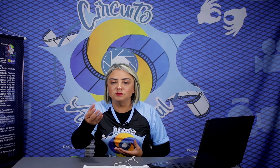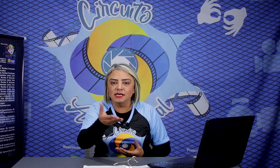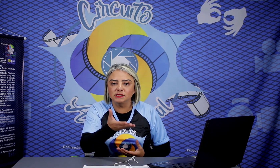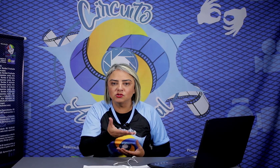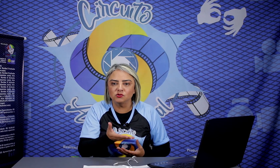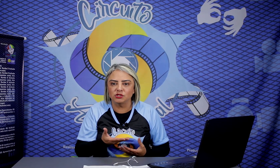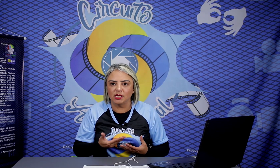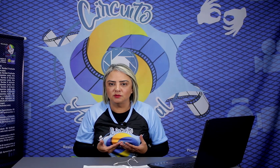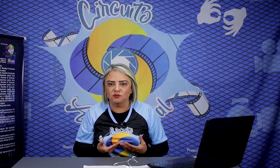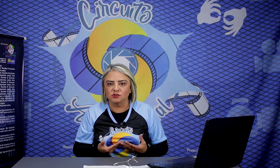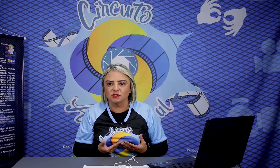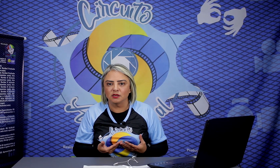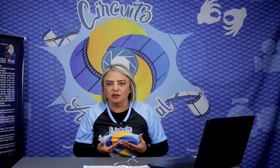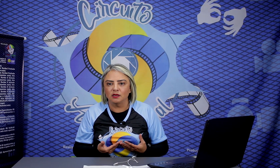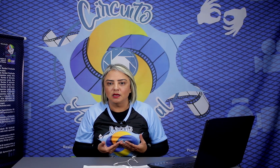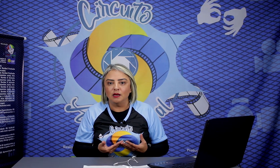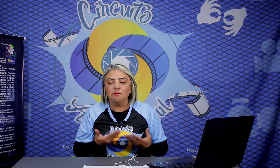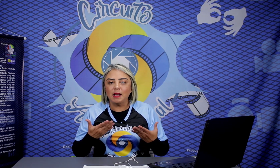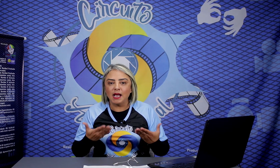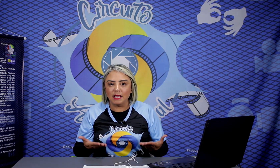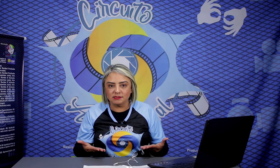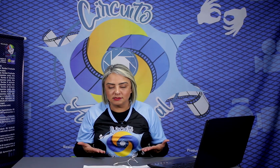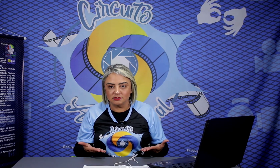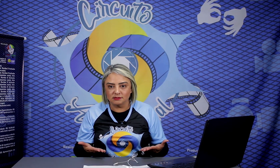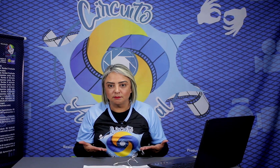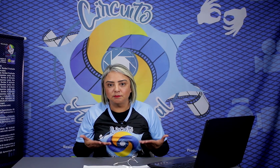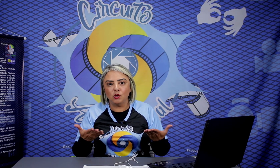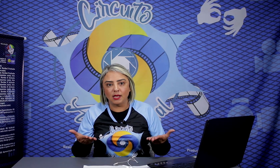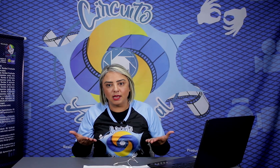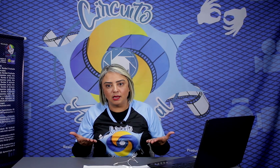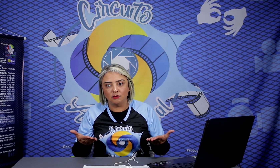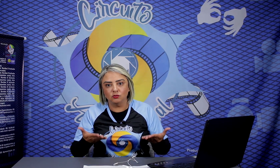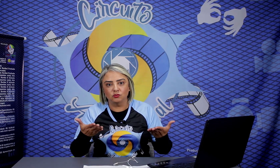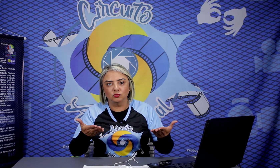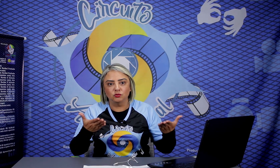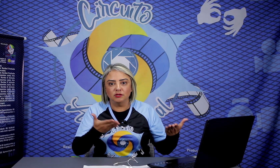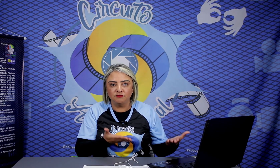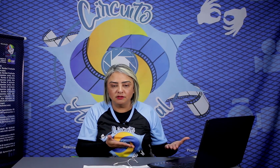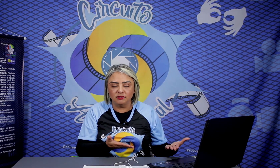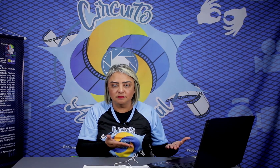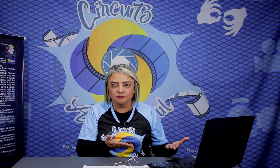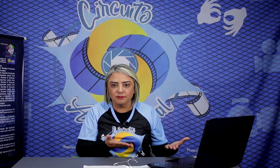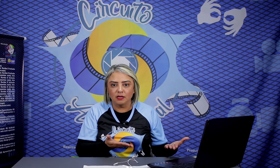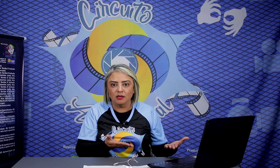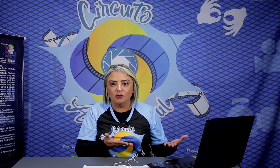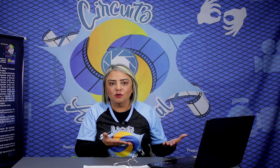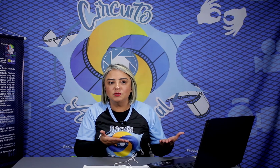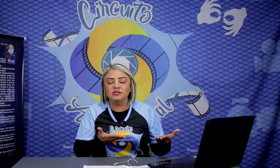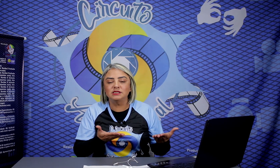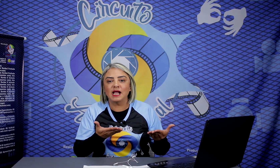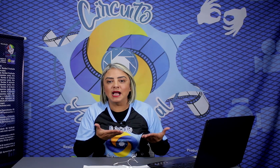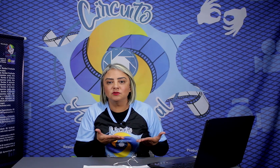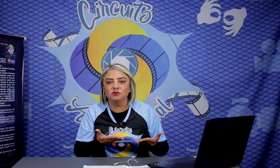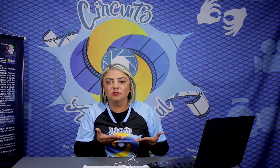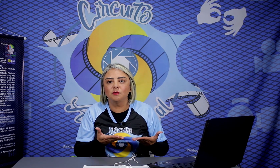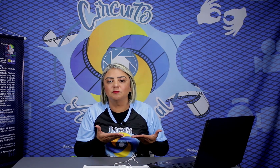desses sujeitos. Mas, porém, contudo, todavia, o Estado